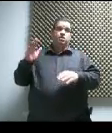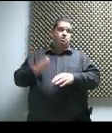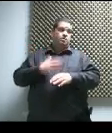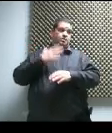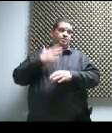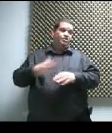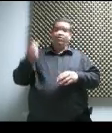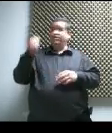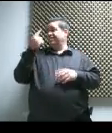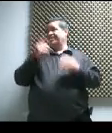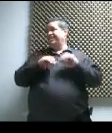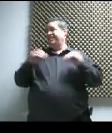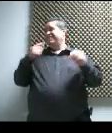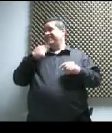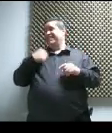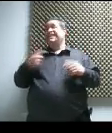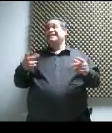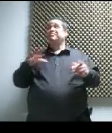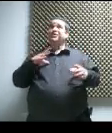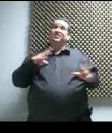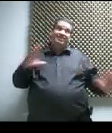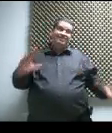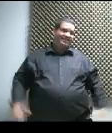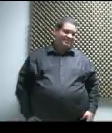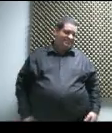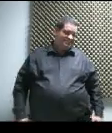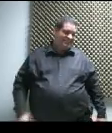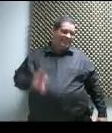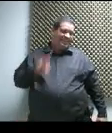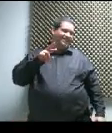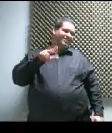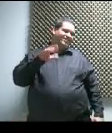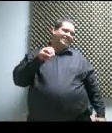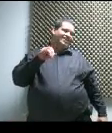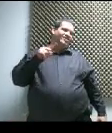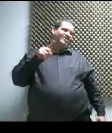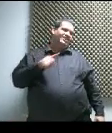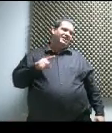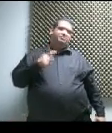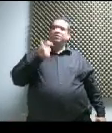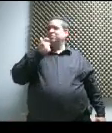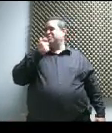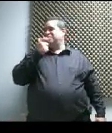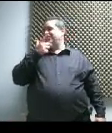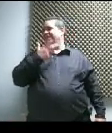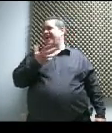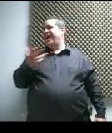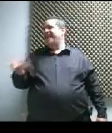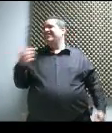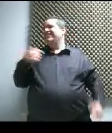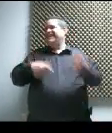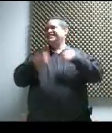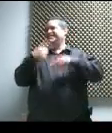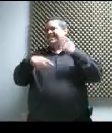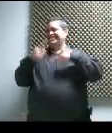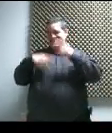No entendí nada de que me dijiste, pero está bien. Verónica, aquí hay ponerle un walkie-talkie igual que porque me...